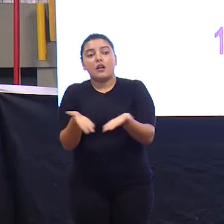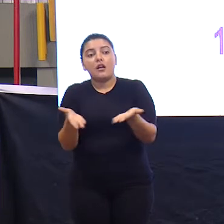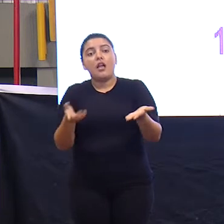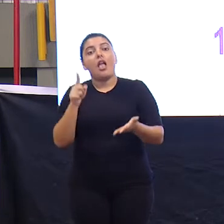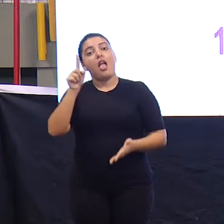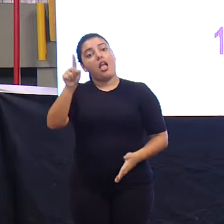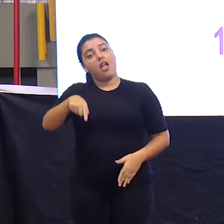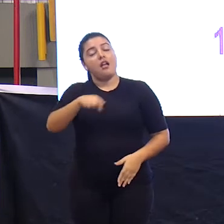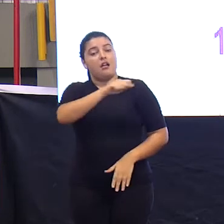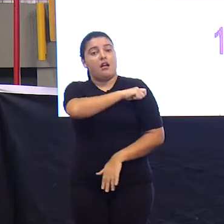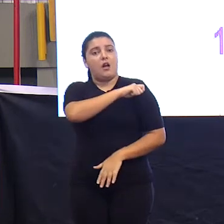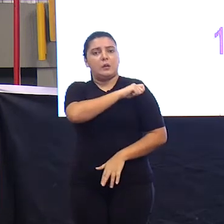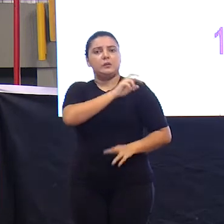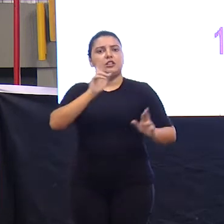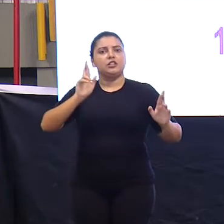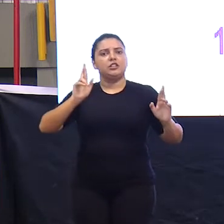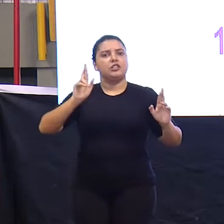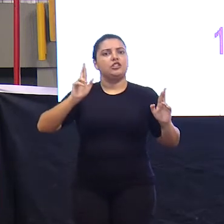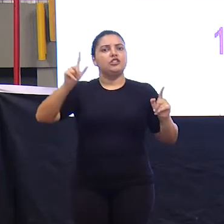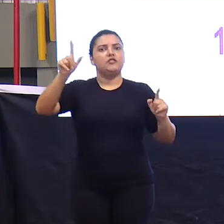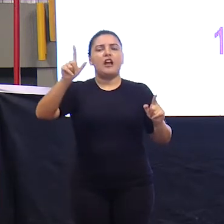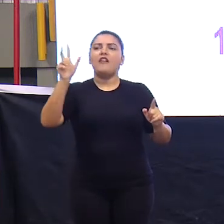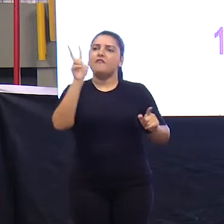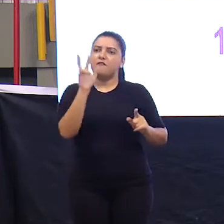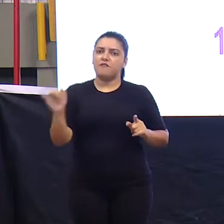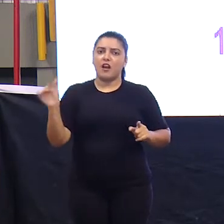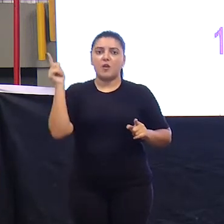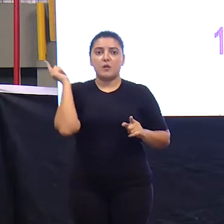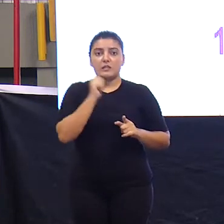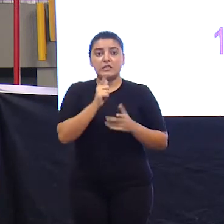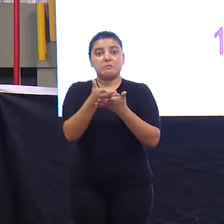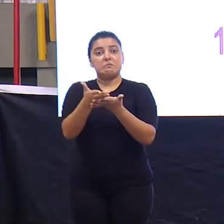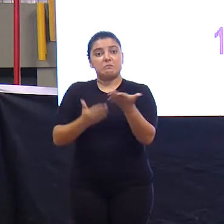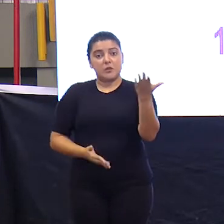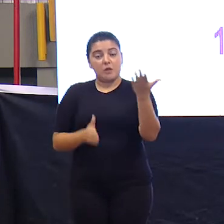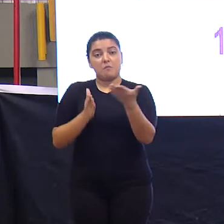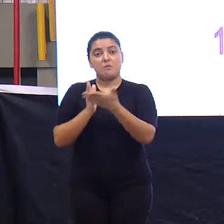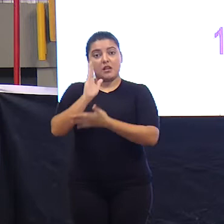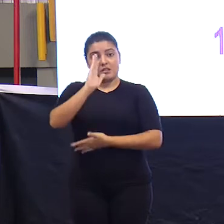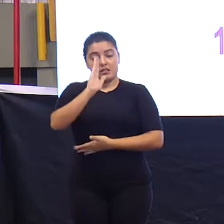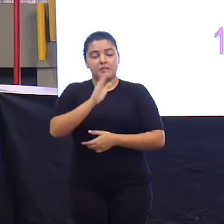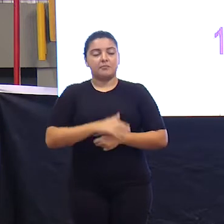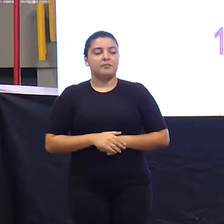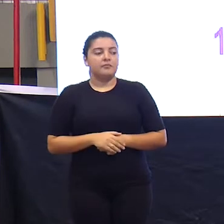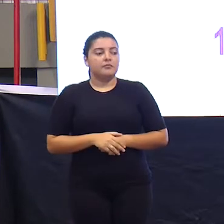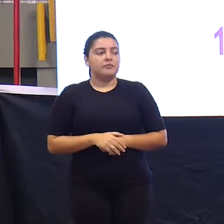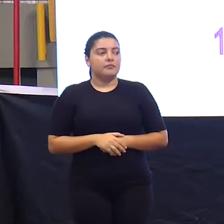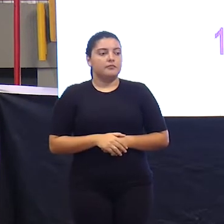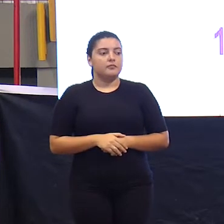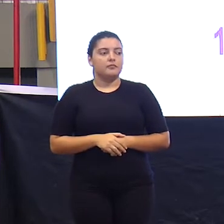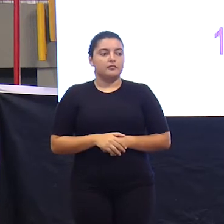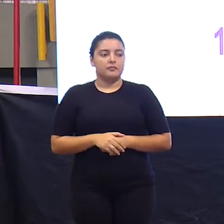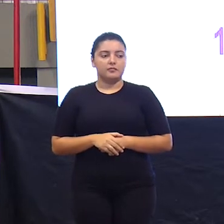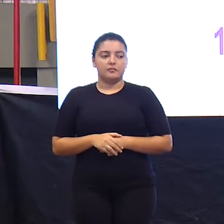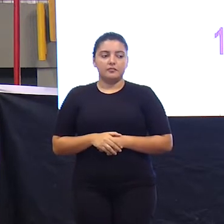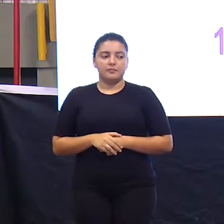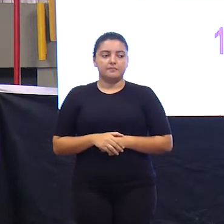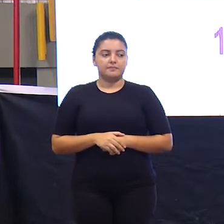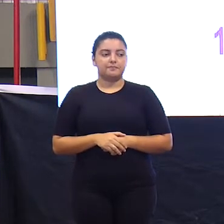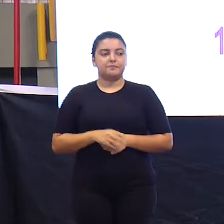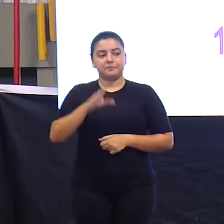um aluno diferenciado, um aluno campeão. Porque nós somos o que fazemos, mas nós